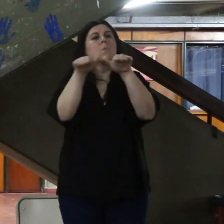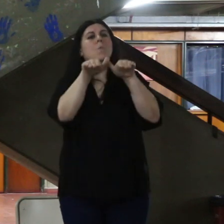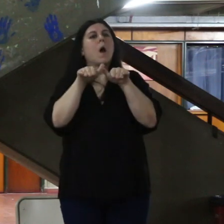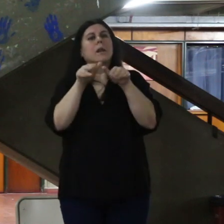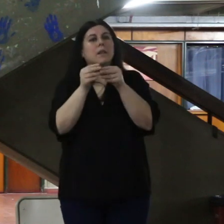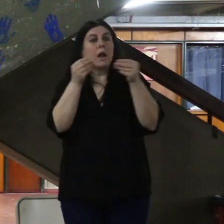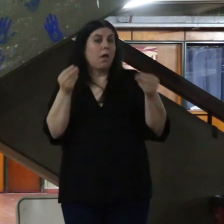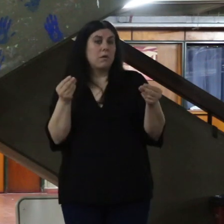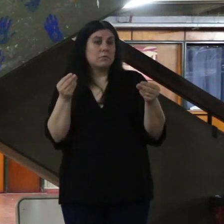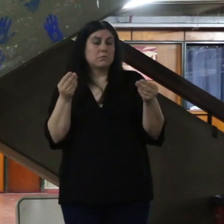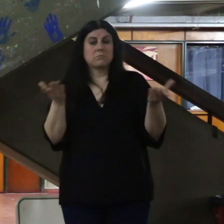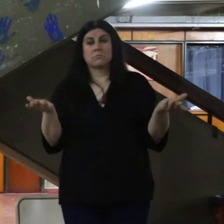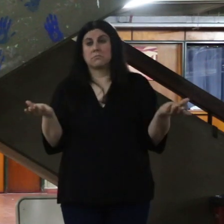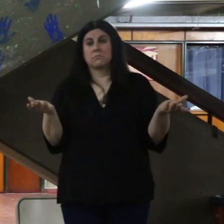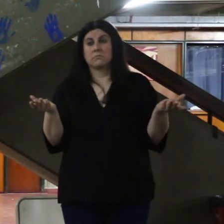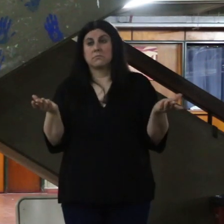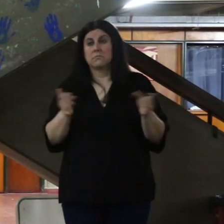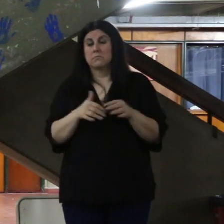no es otra cosa.